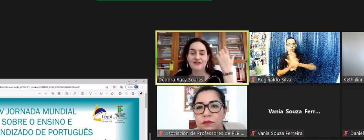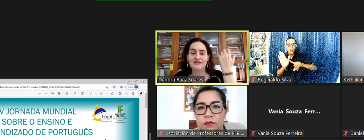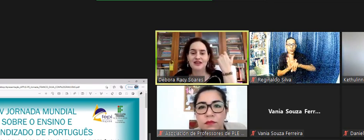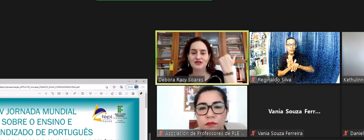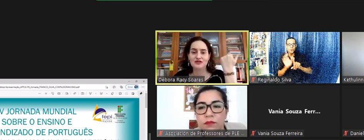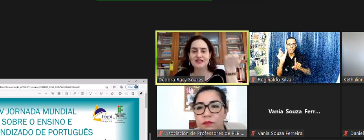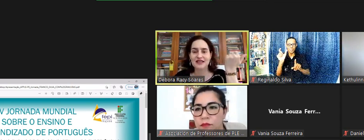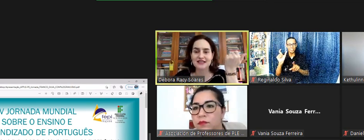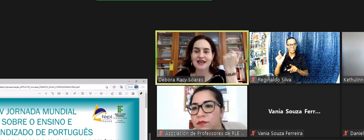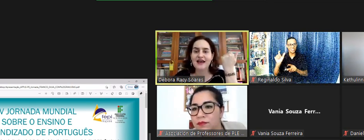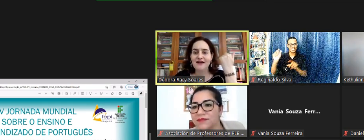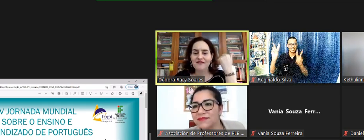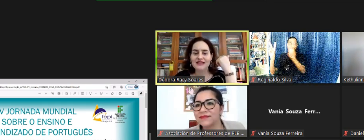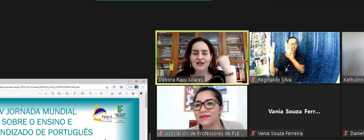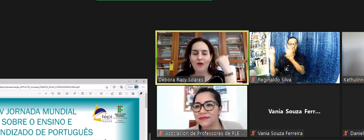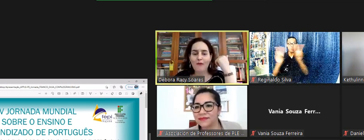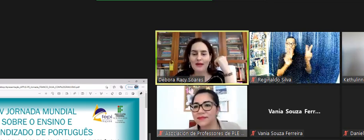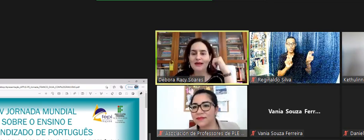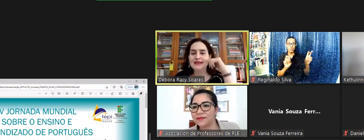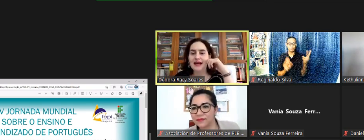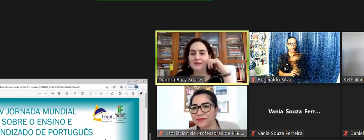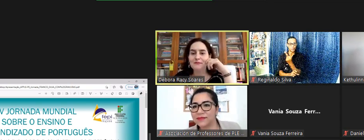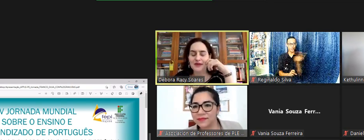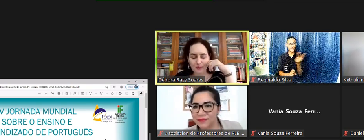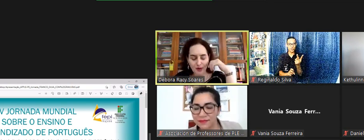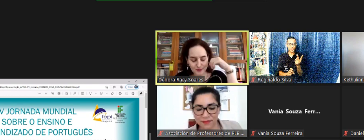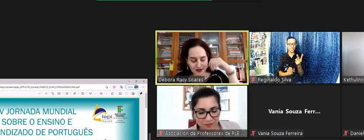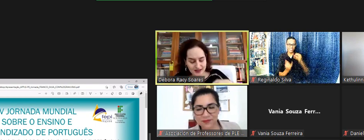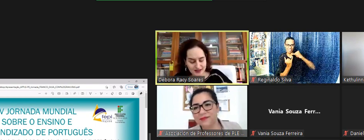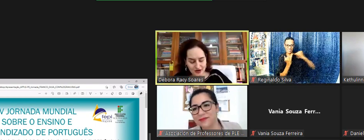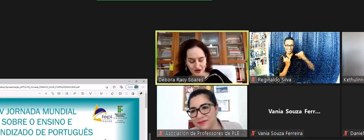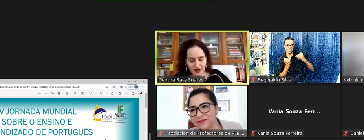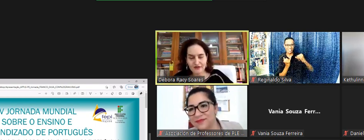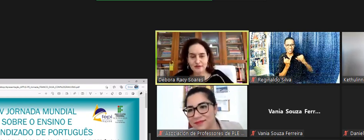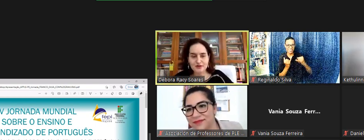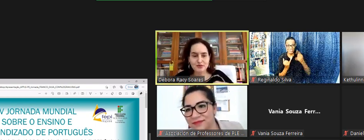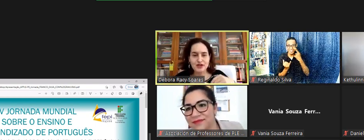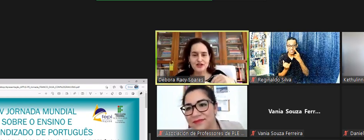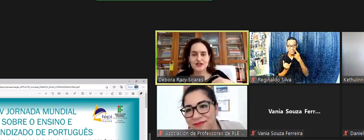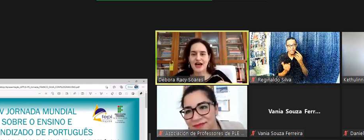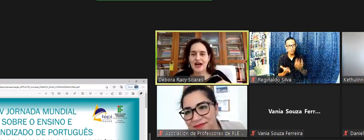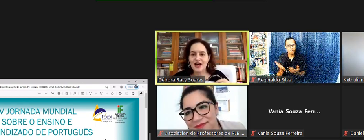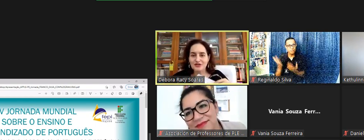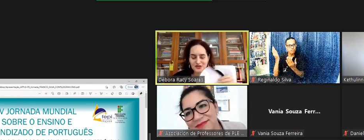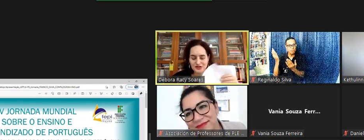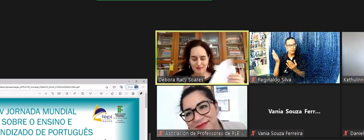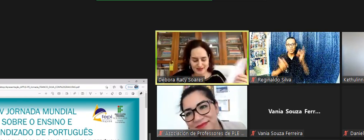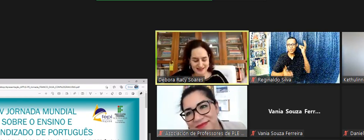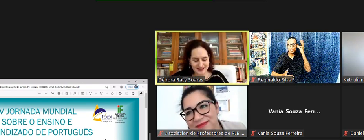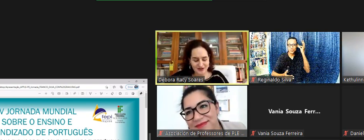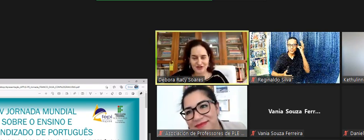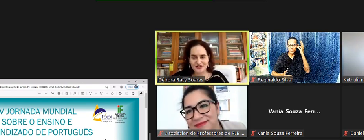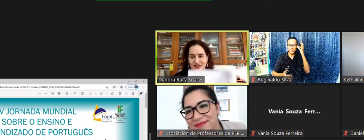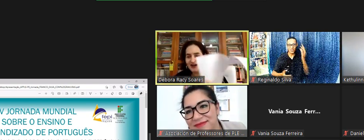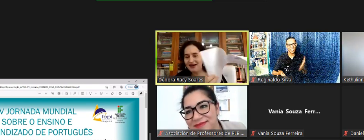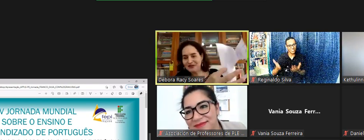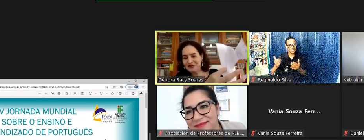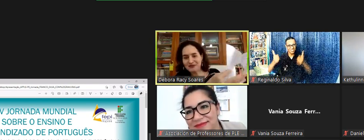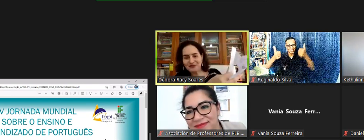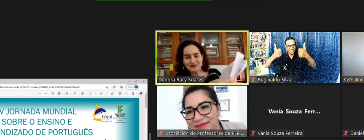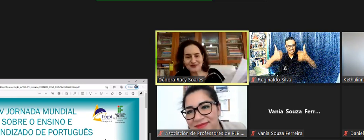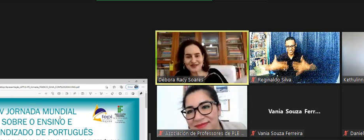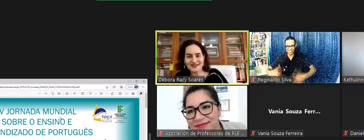a fala de vocês vai se complementar, tá bom? Então agora vamos para o Reginaldo, já apresentei o